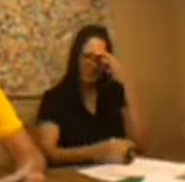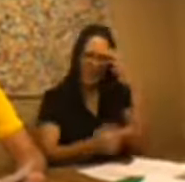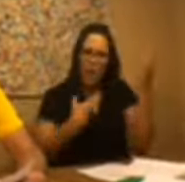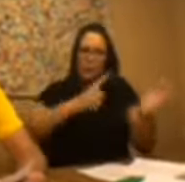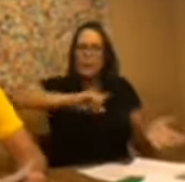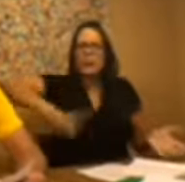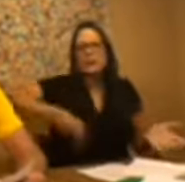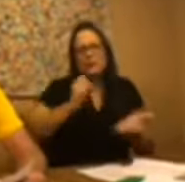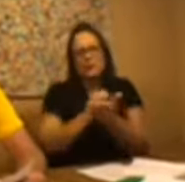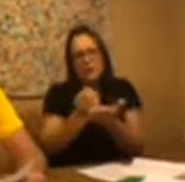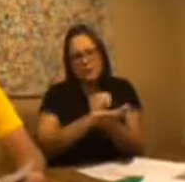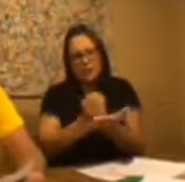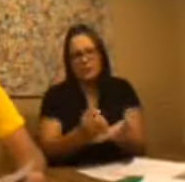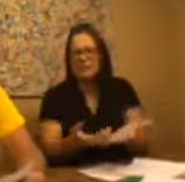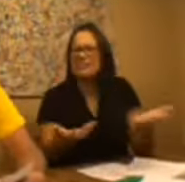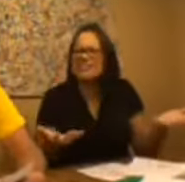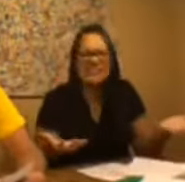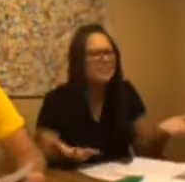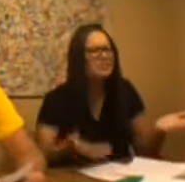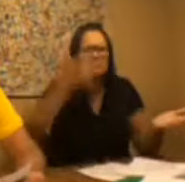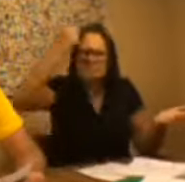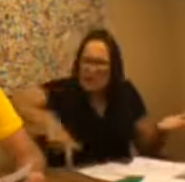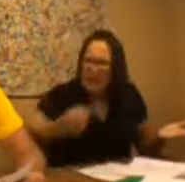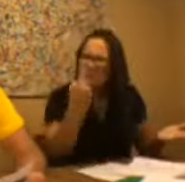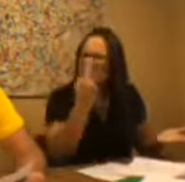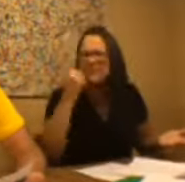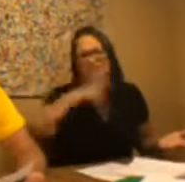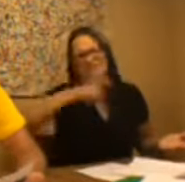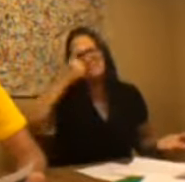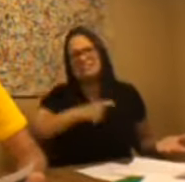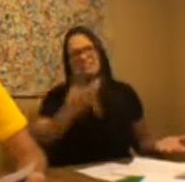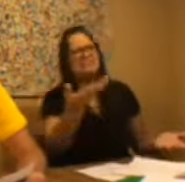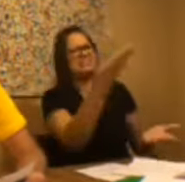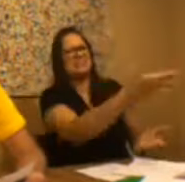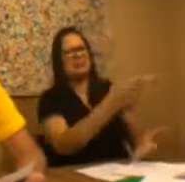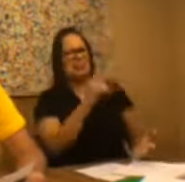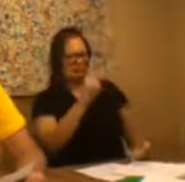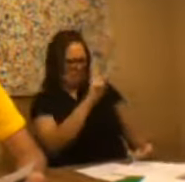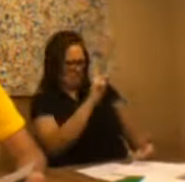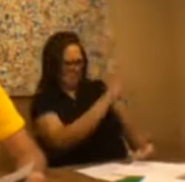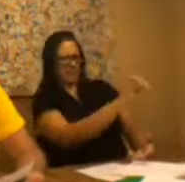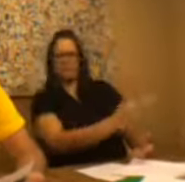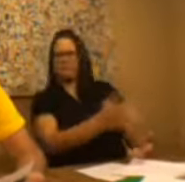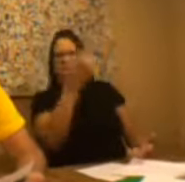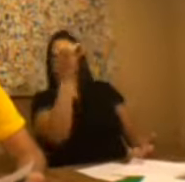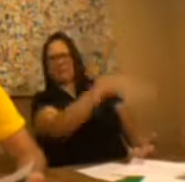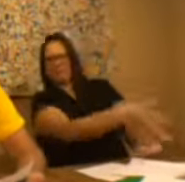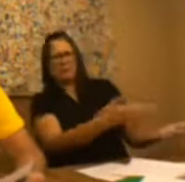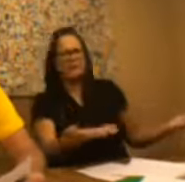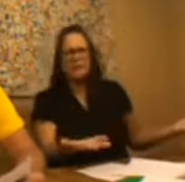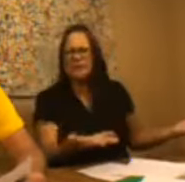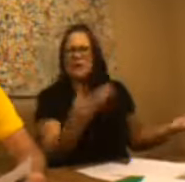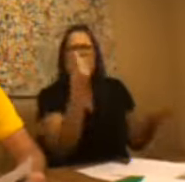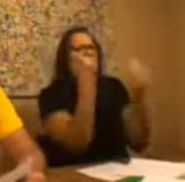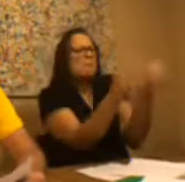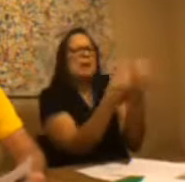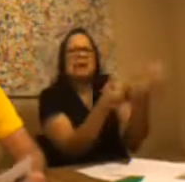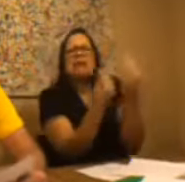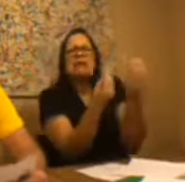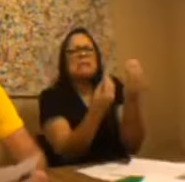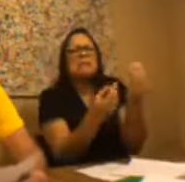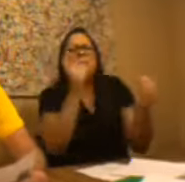videogame mais uma mentira desse parte do elenco que não existiria se não mentisse para a